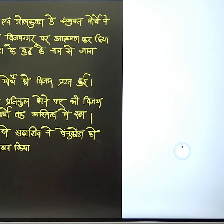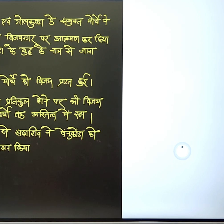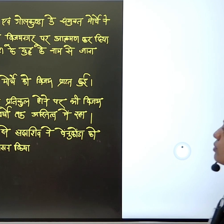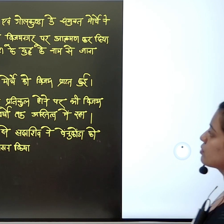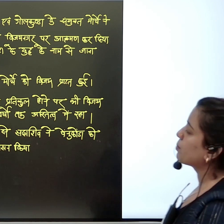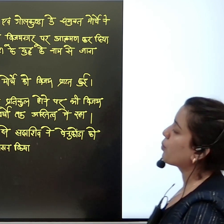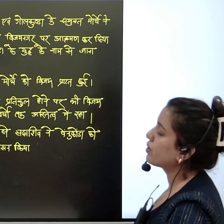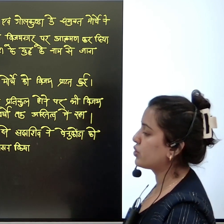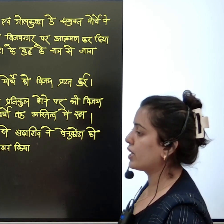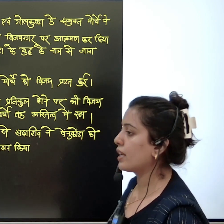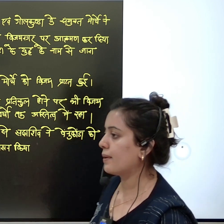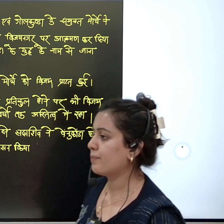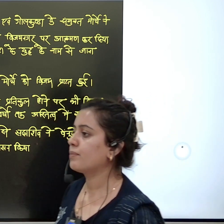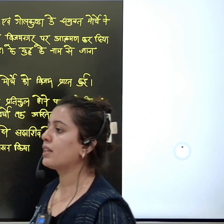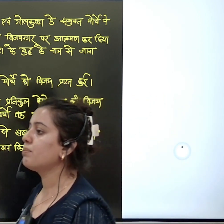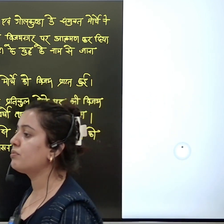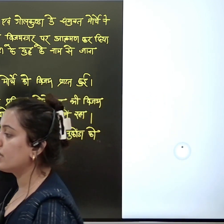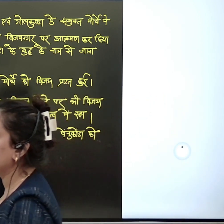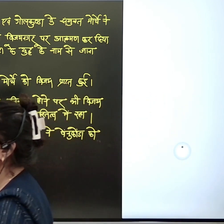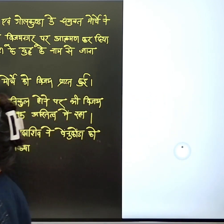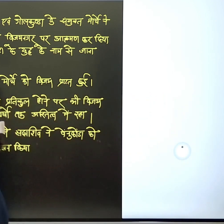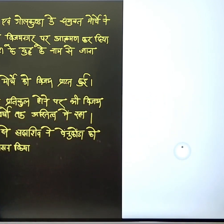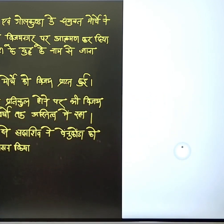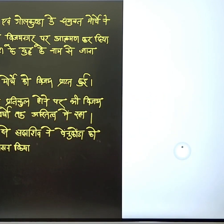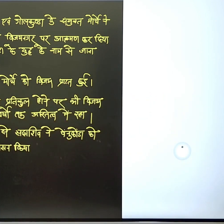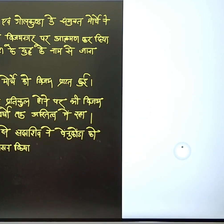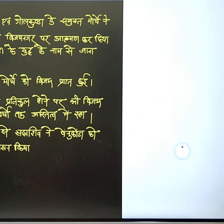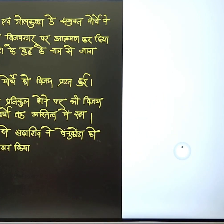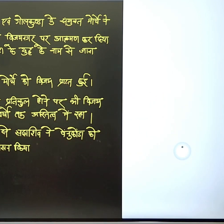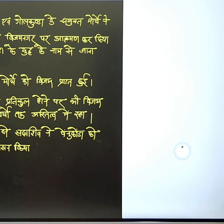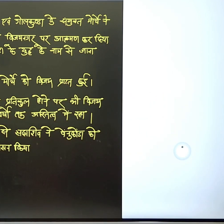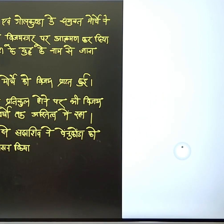के संयुक्त मोर्चे ने, मतलब तीनों जगह के